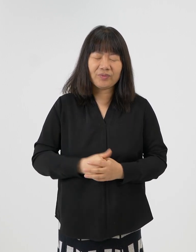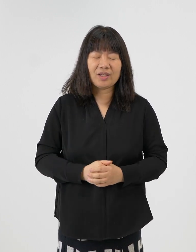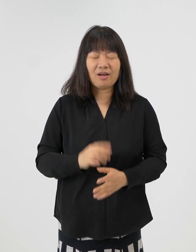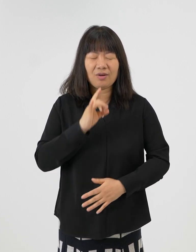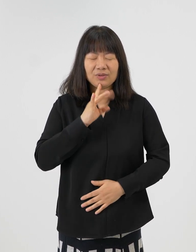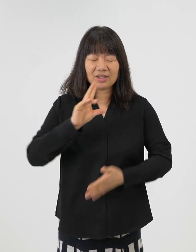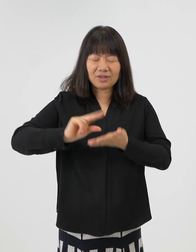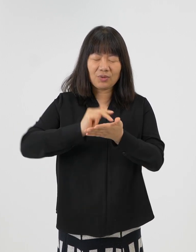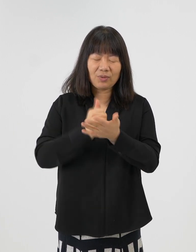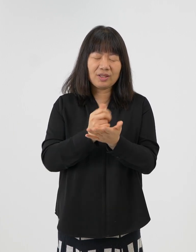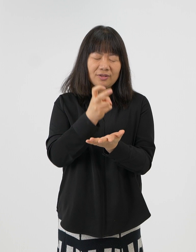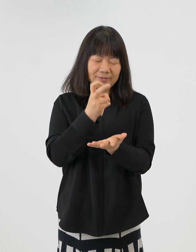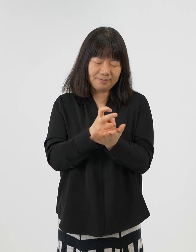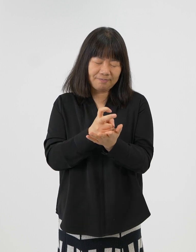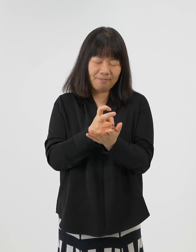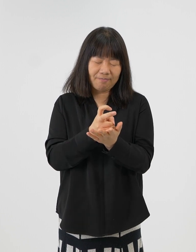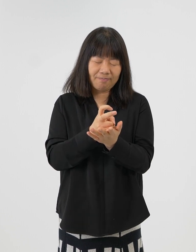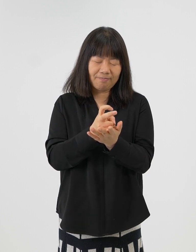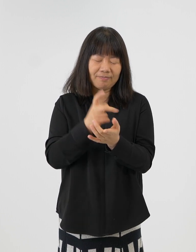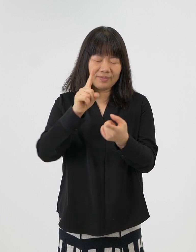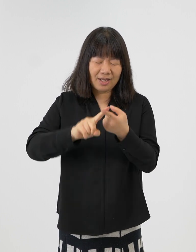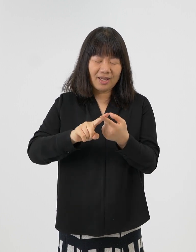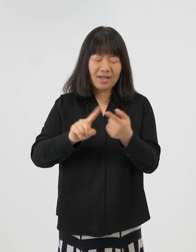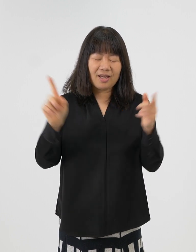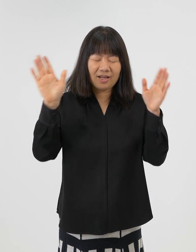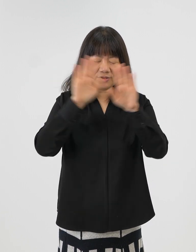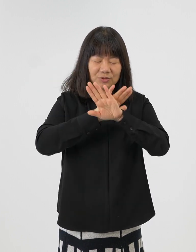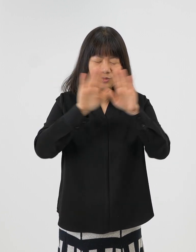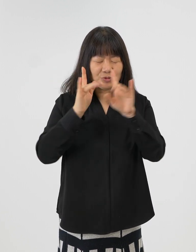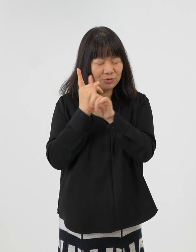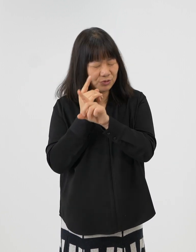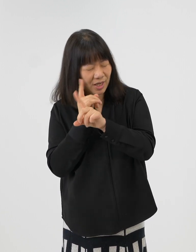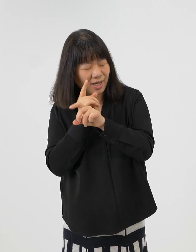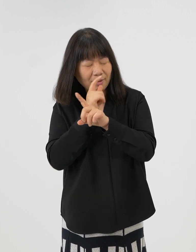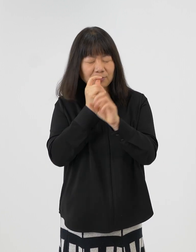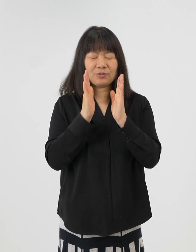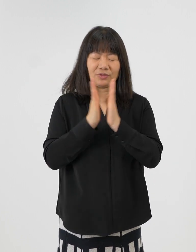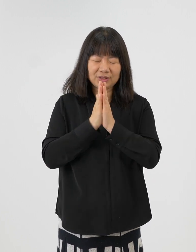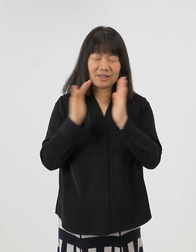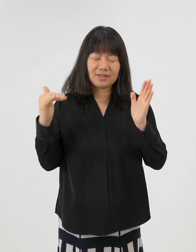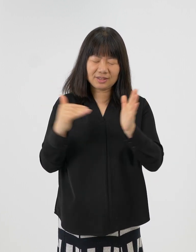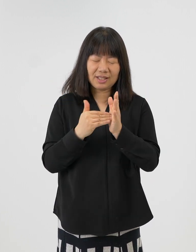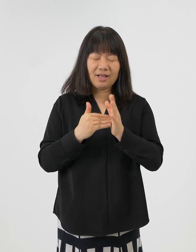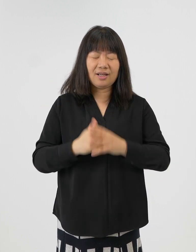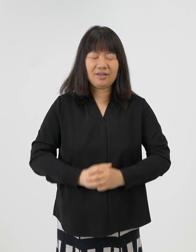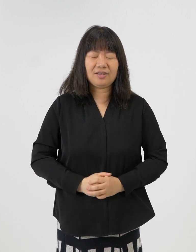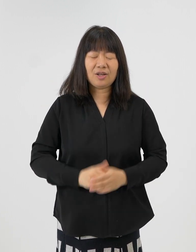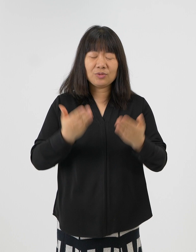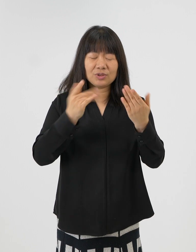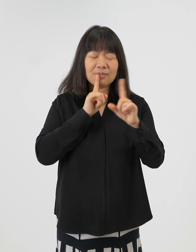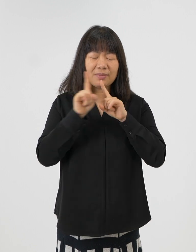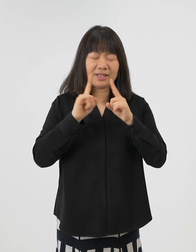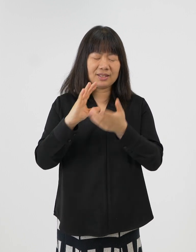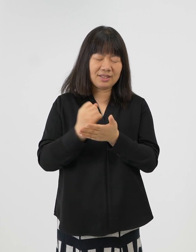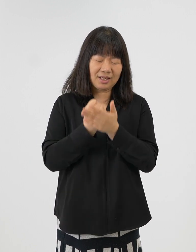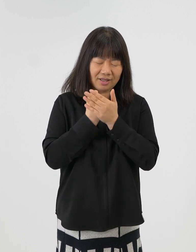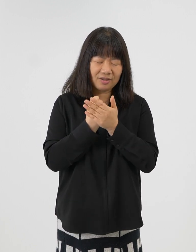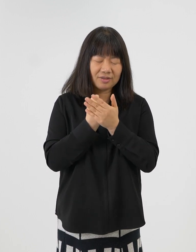아니하며 오직 여호와의 율법을 주야로 묵상하는도다. 주신 말씀처럼